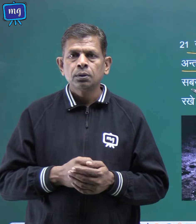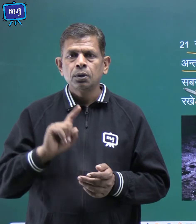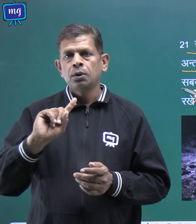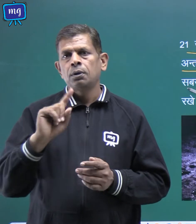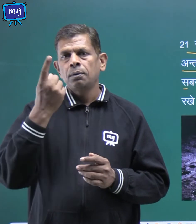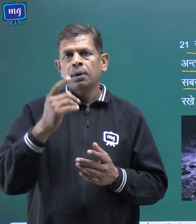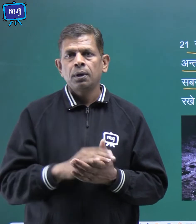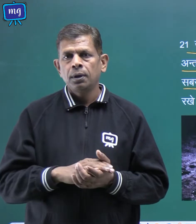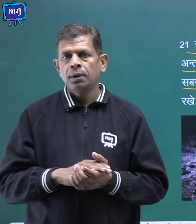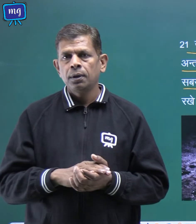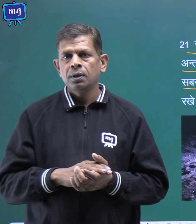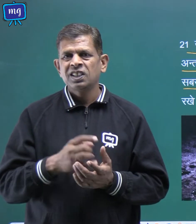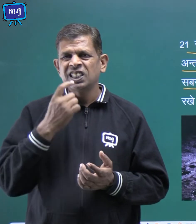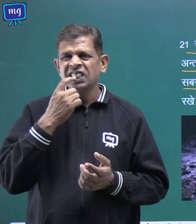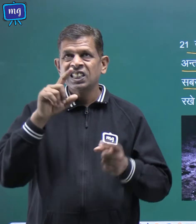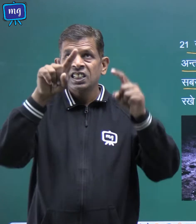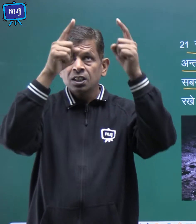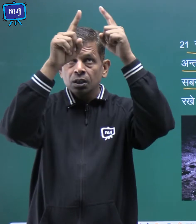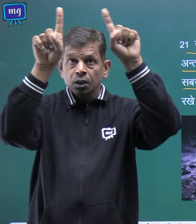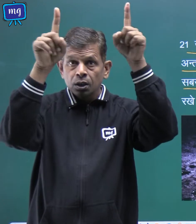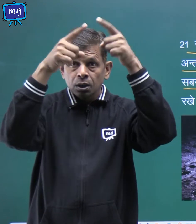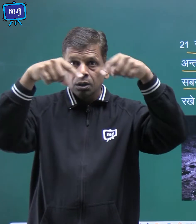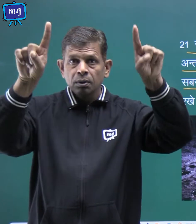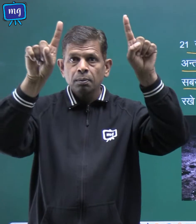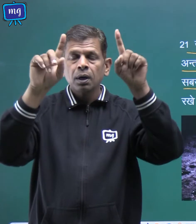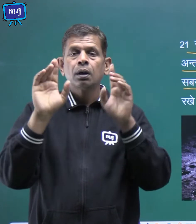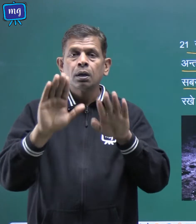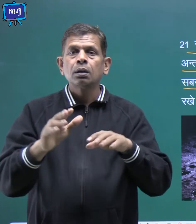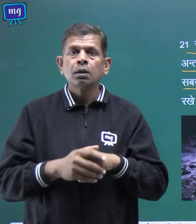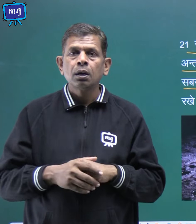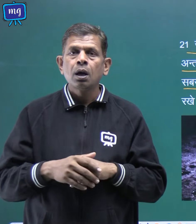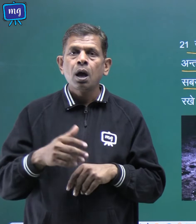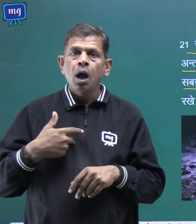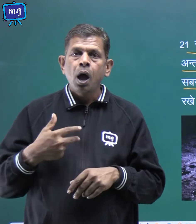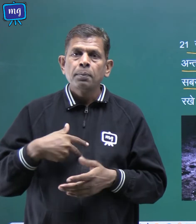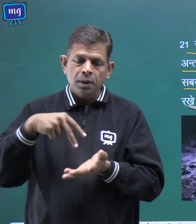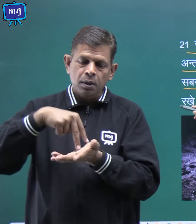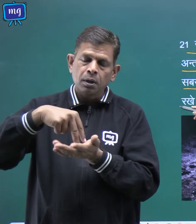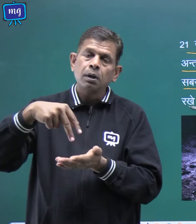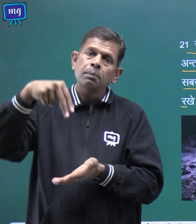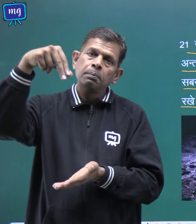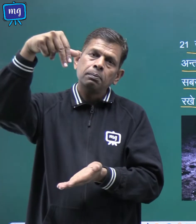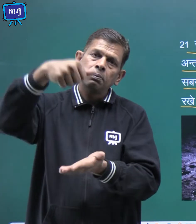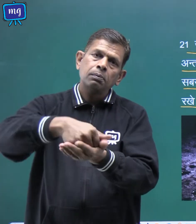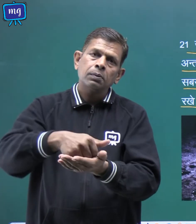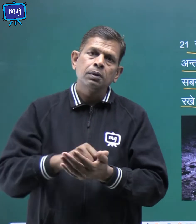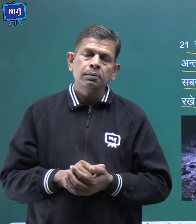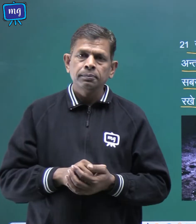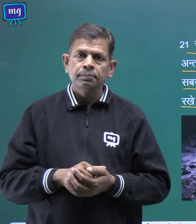सबसे पहले चंद्रमा पर अपने कदम रखे।